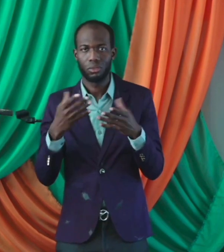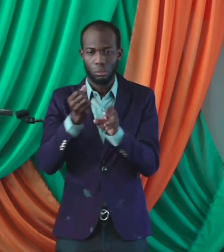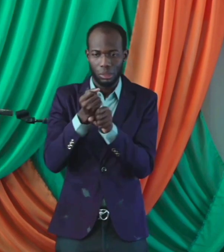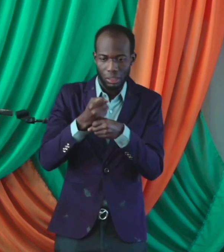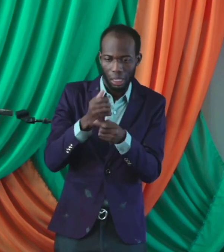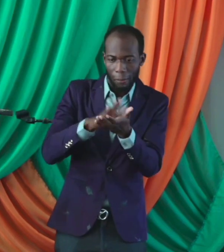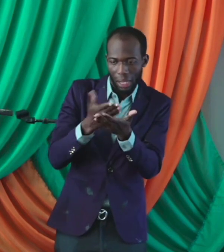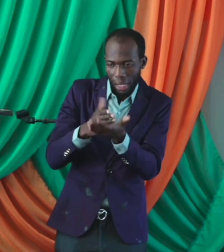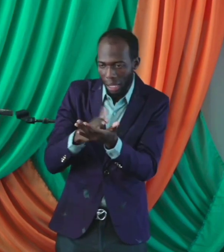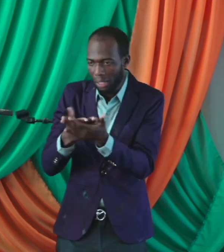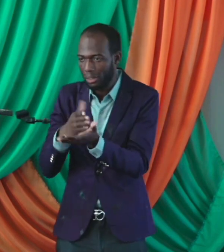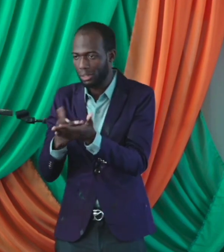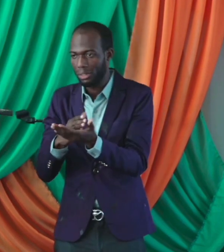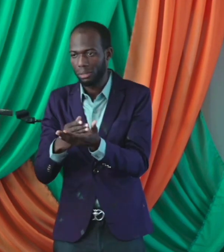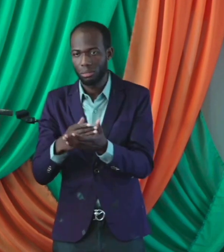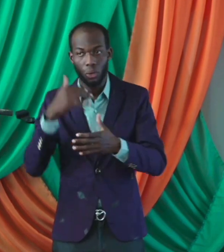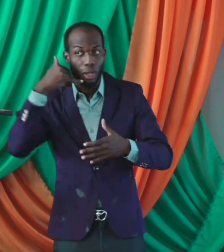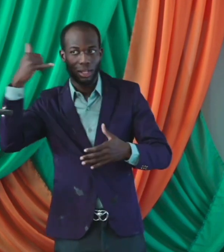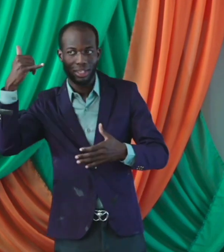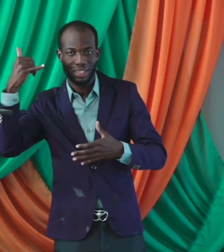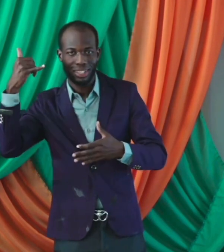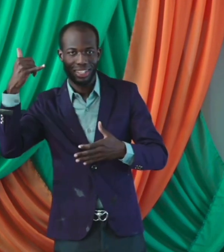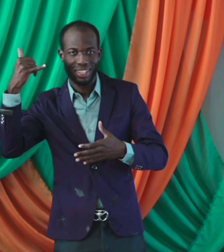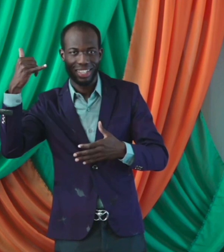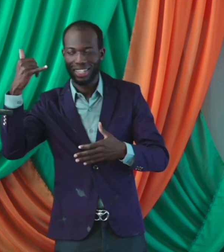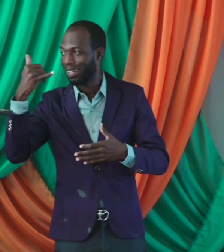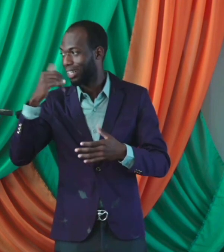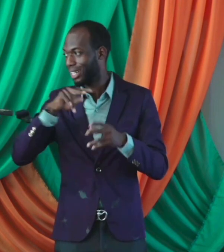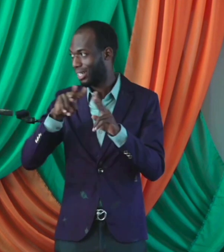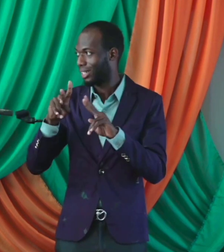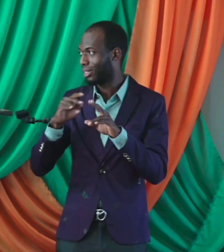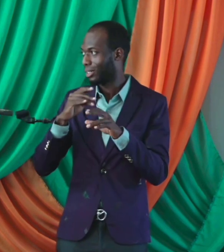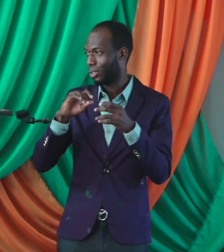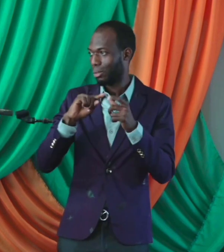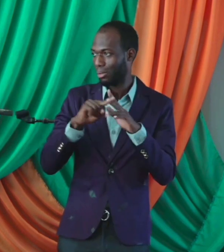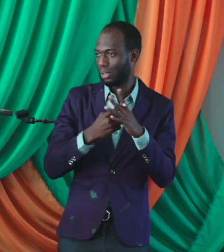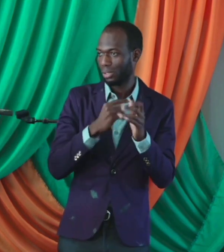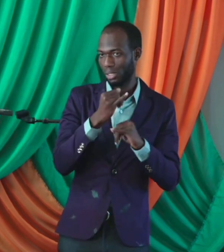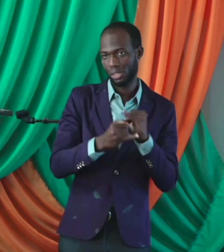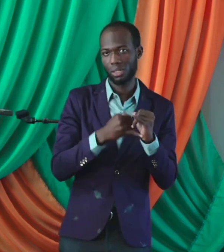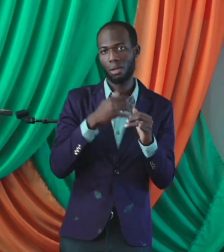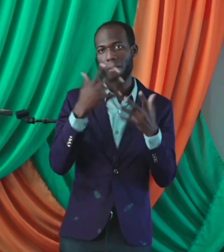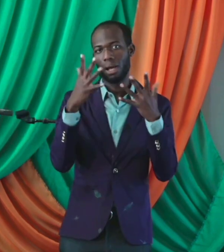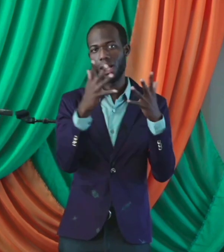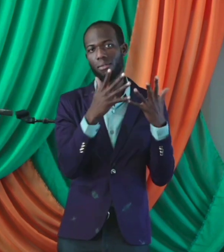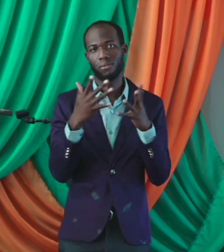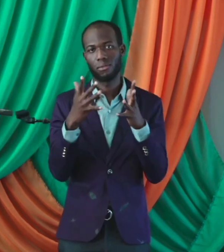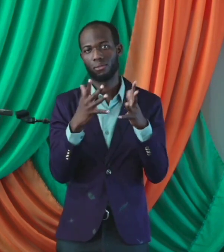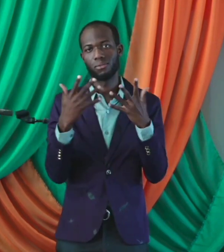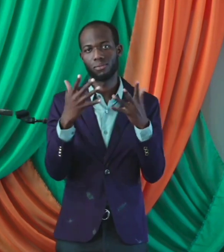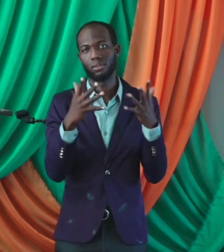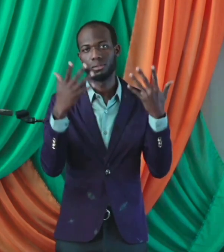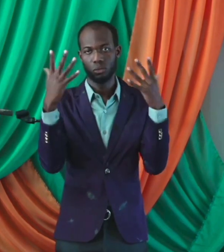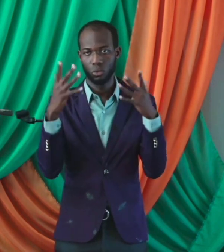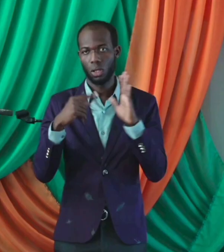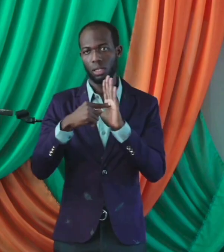tout, gros corps qui est pour faire, c'est dis-moi qu'on nous prend, et qu'on a commencé à jouer un client international, etc. On a dit bravo pour dis-moi qu'on, mais je vais te montrer